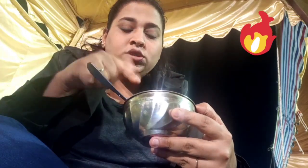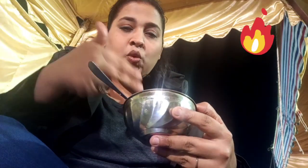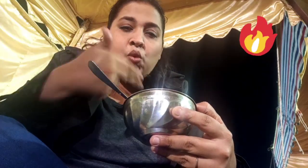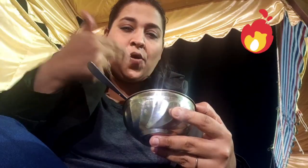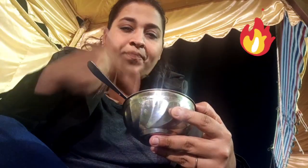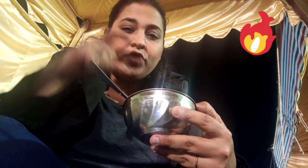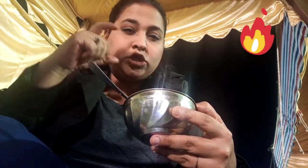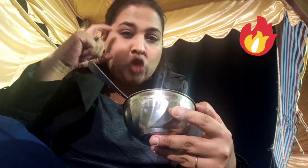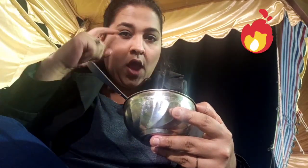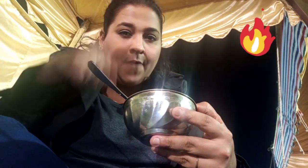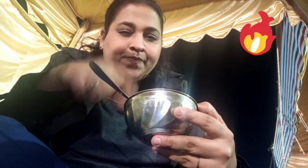दे दो